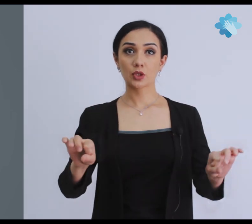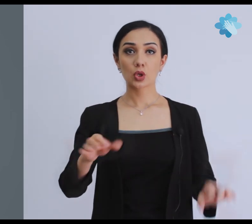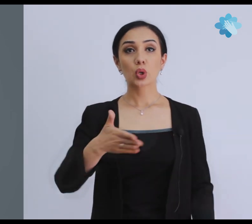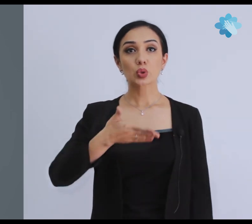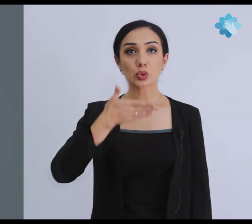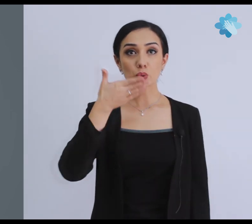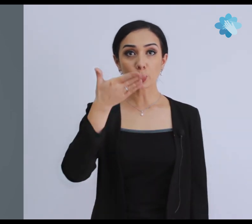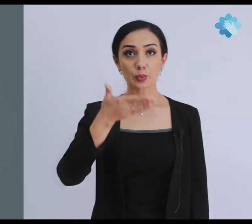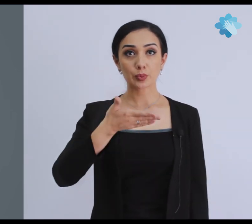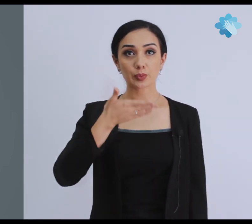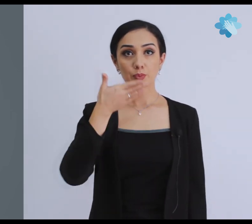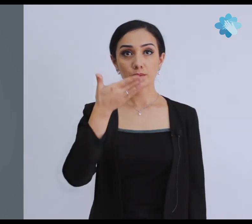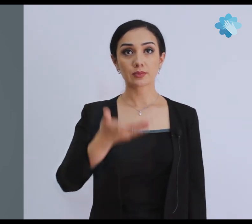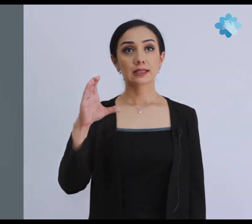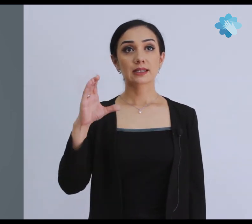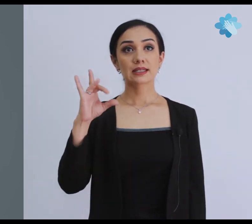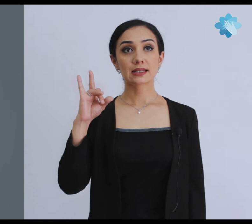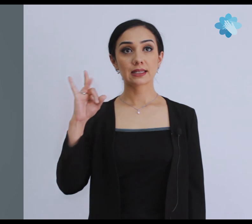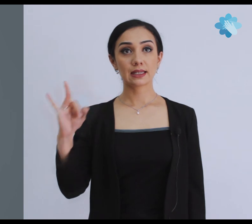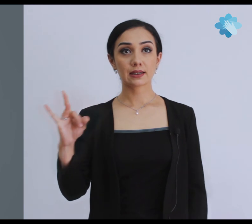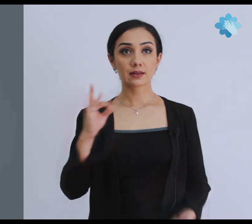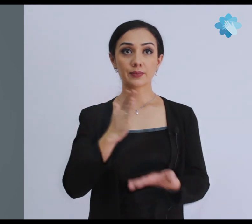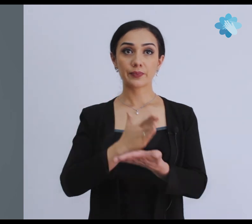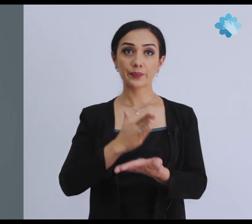суп сыр творог